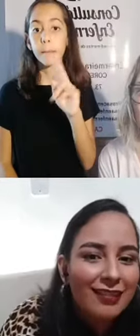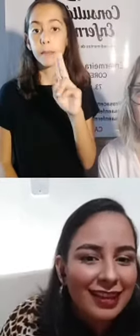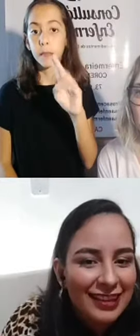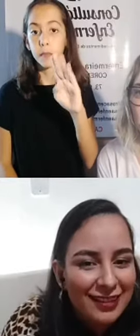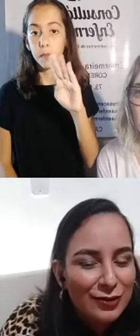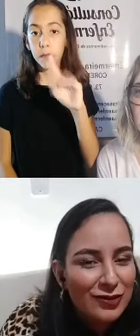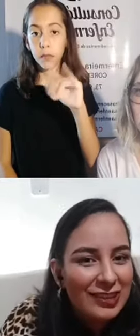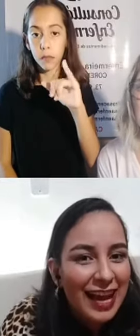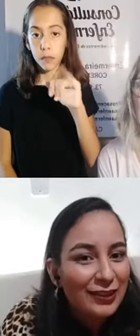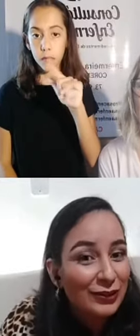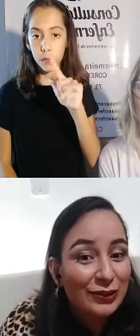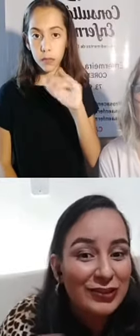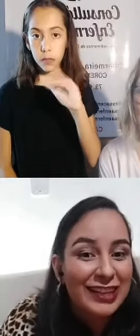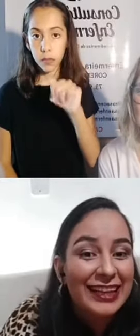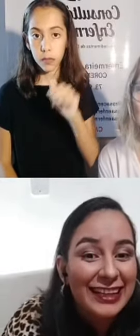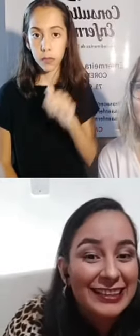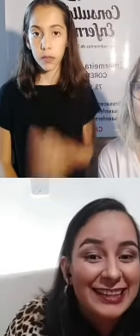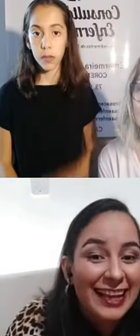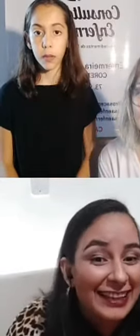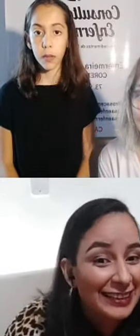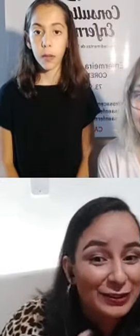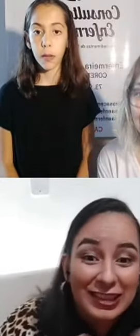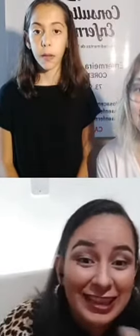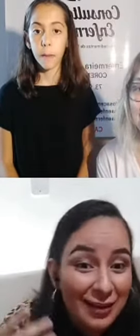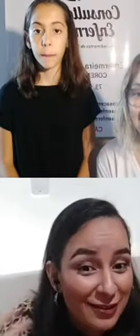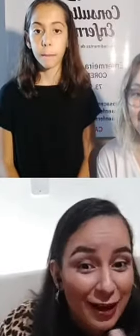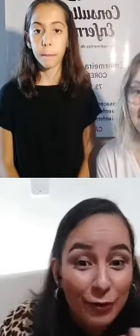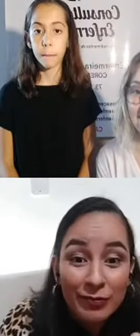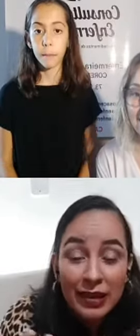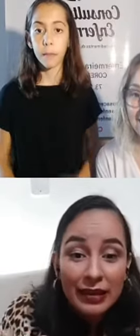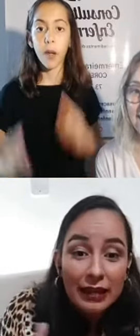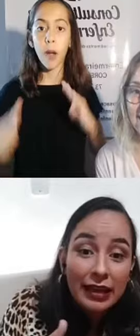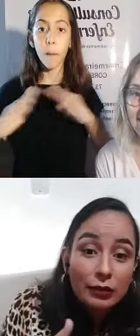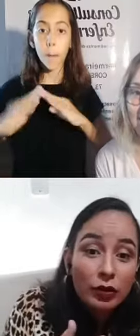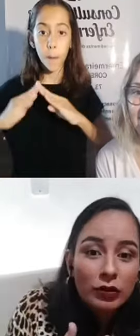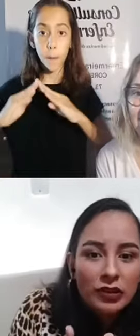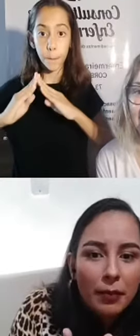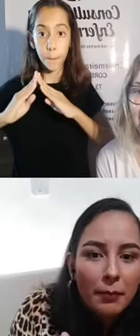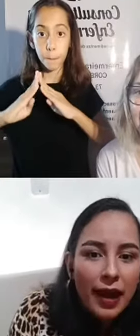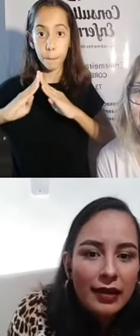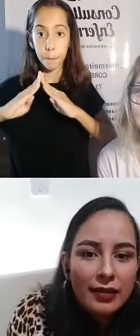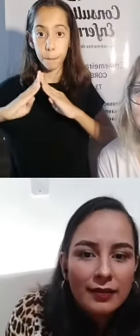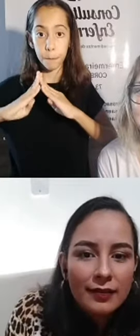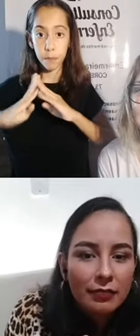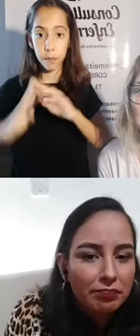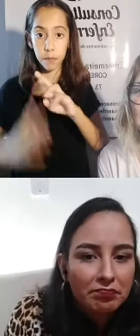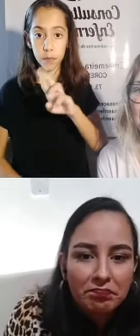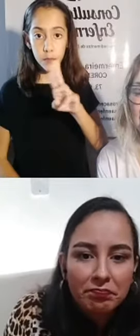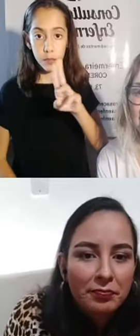roça até 10 anos de idade, onde não tinha nem energia elétrica, não tinha televisão, e a tecnologia